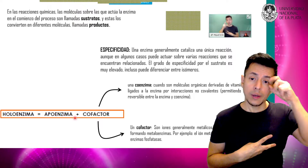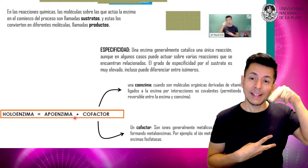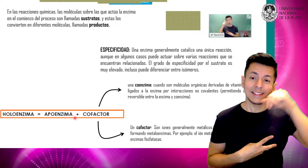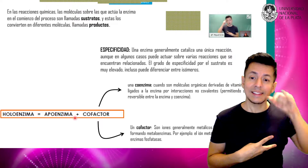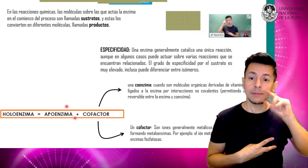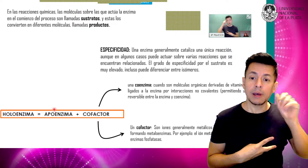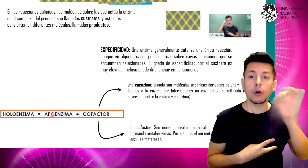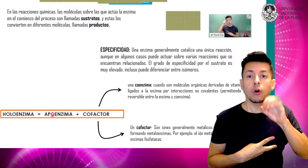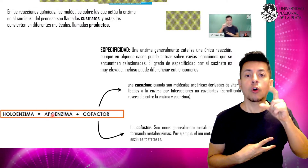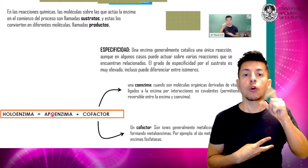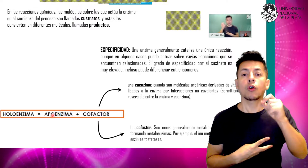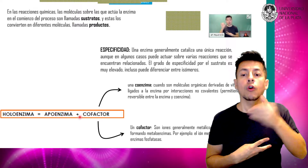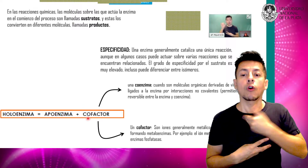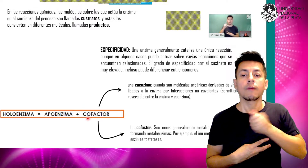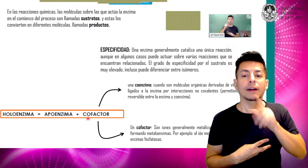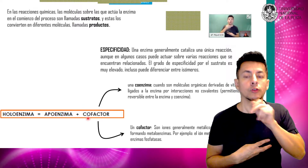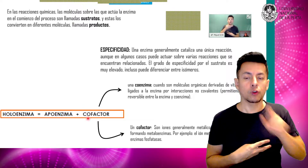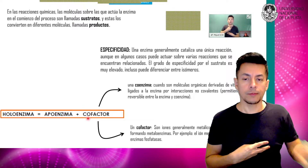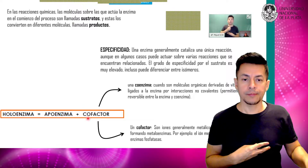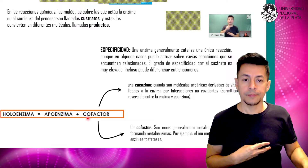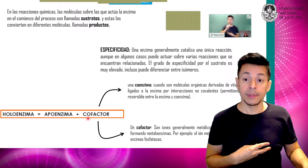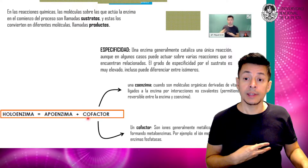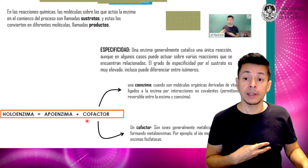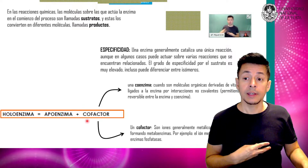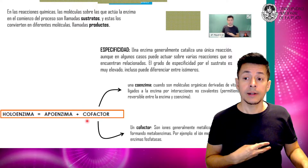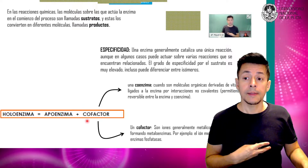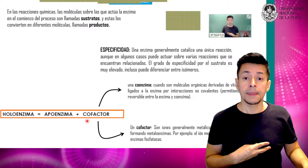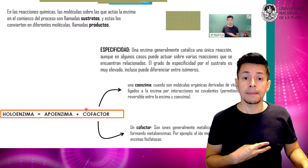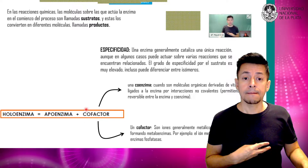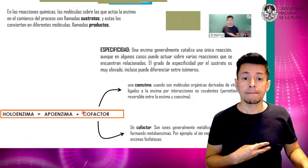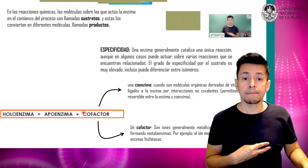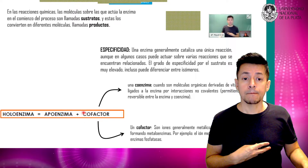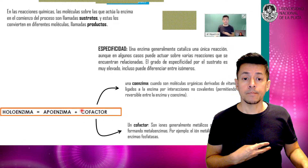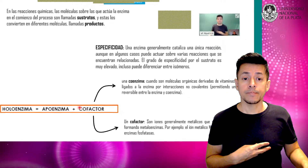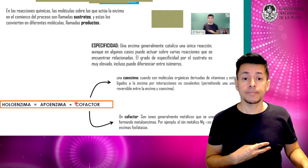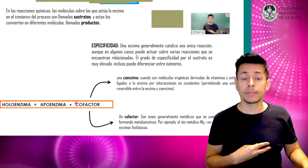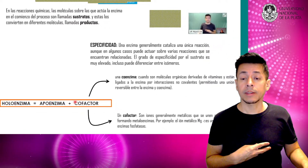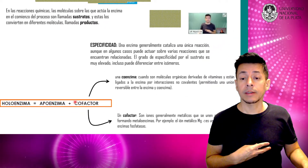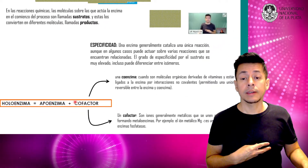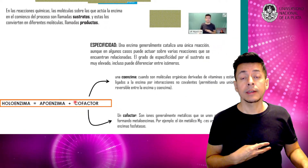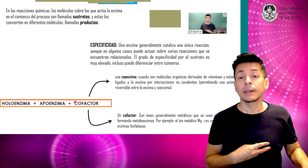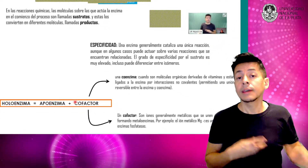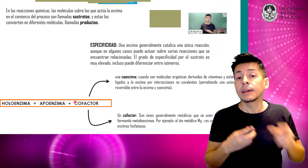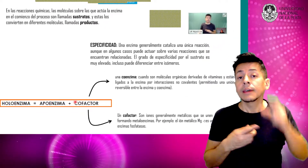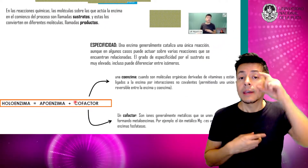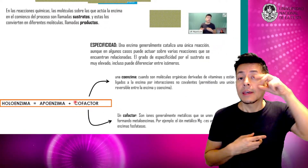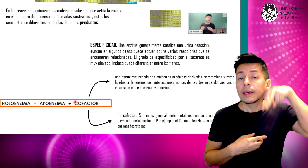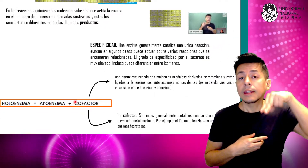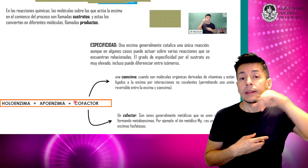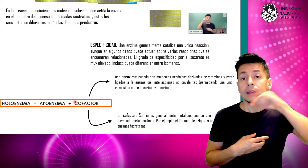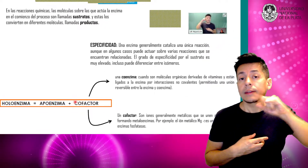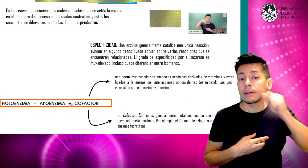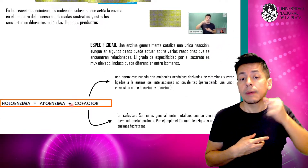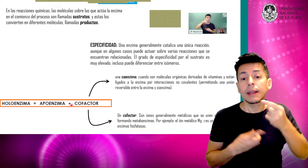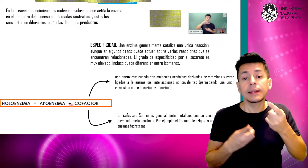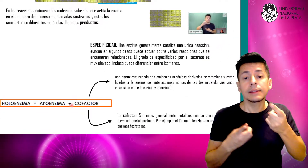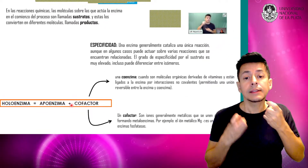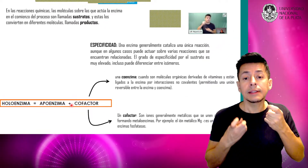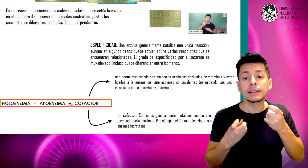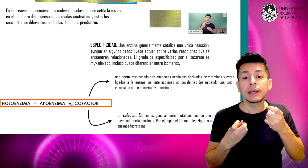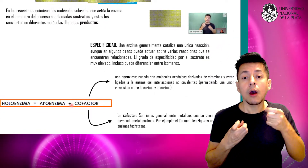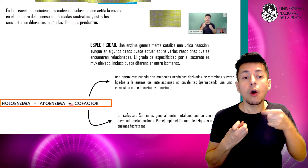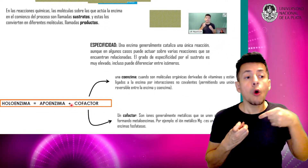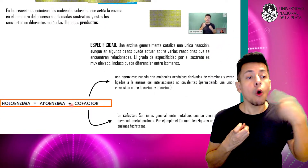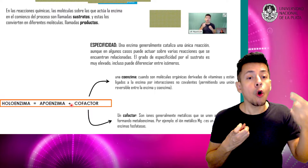esto? Bueno, que la enzima necesita unirse a otro compuesto químico para poder cumplir su función. Si